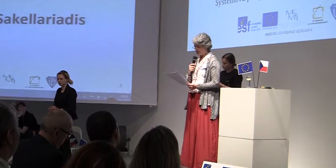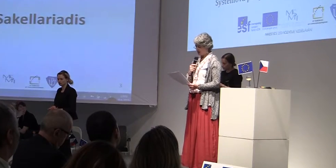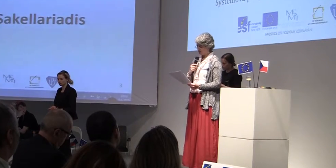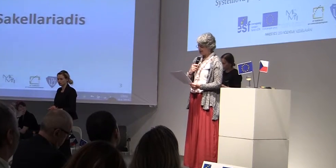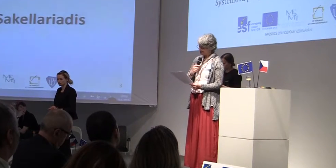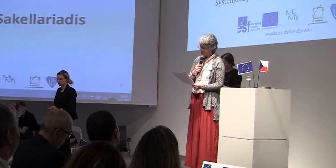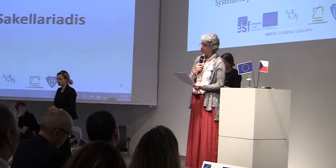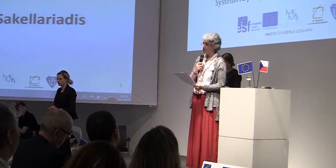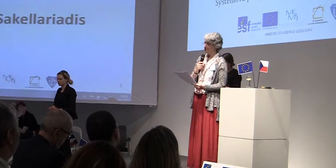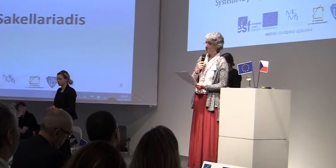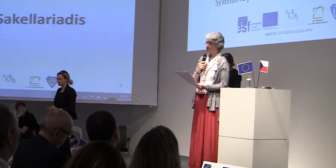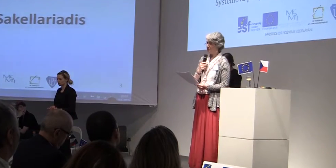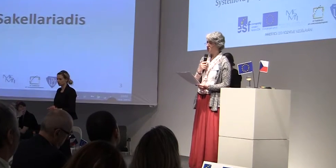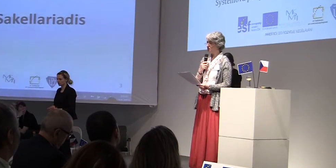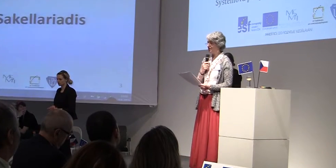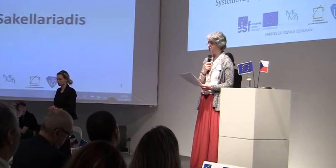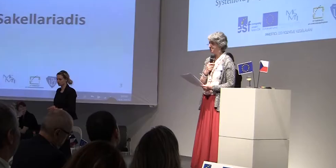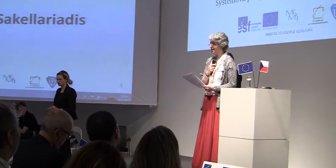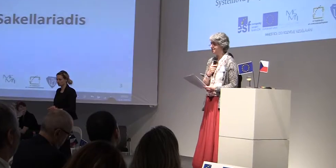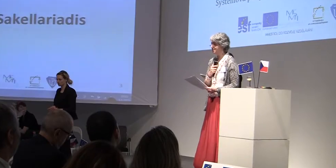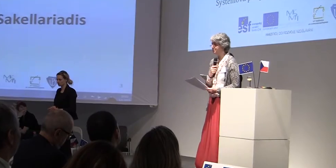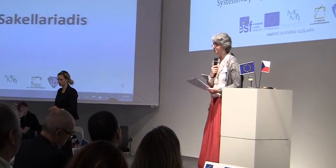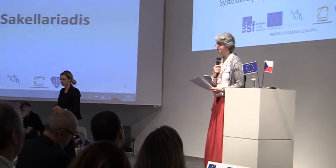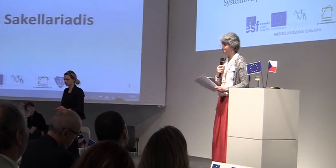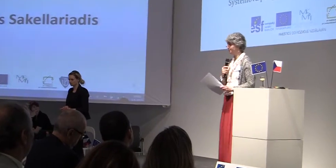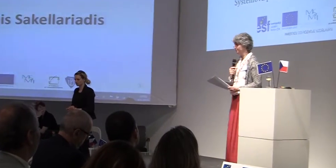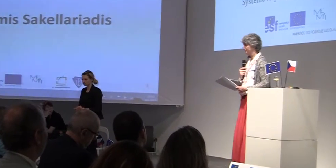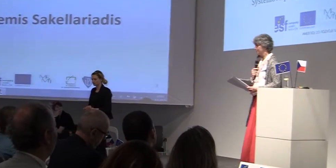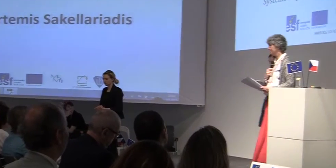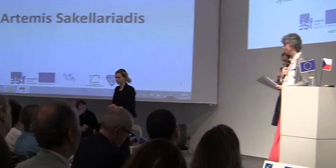but they become disabled in front of a flight of stairs.